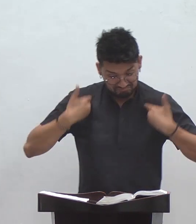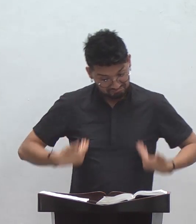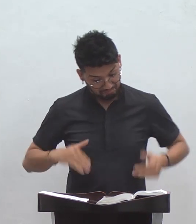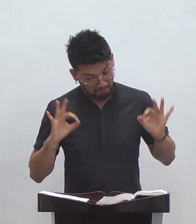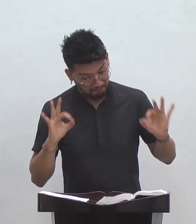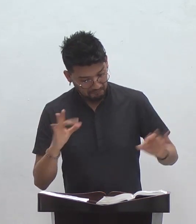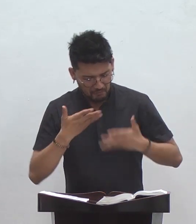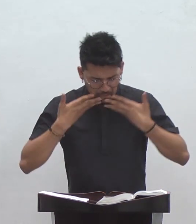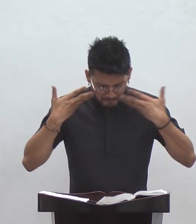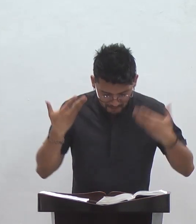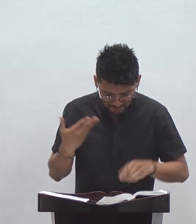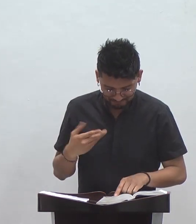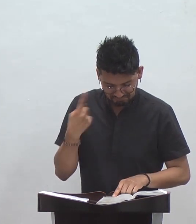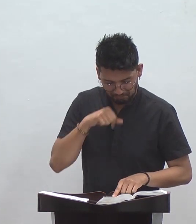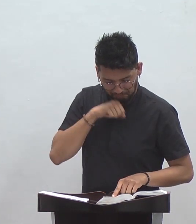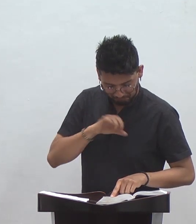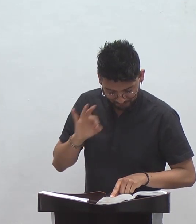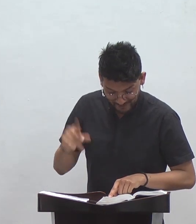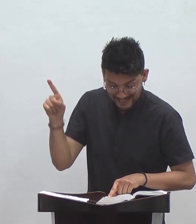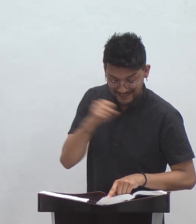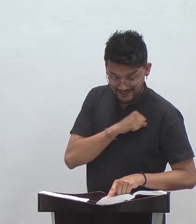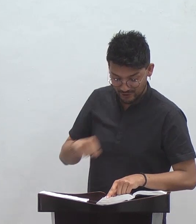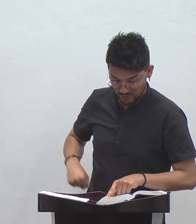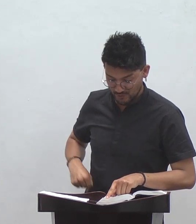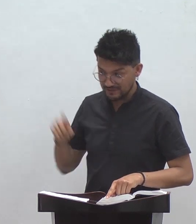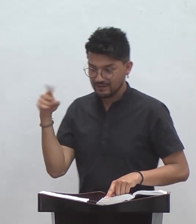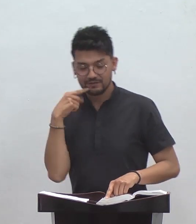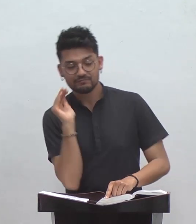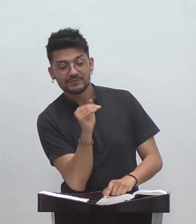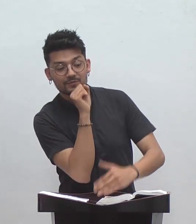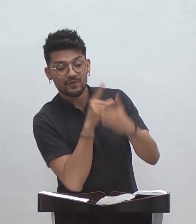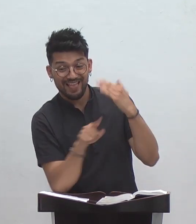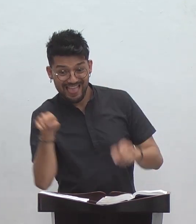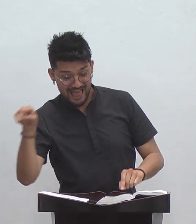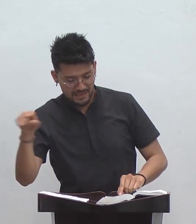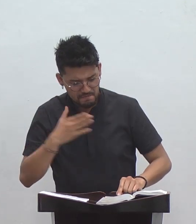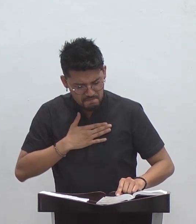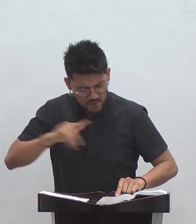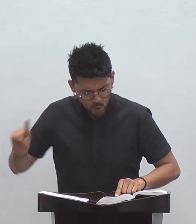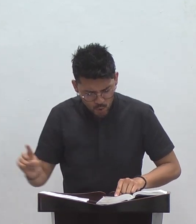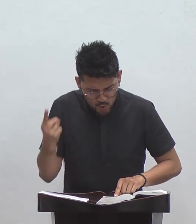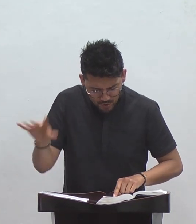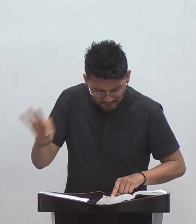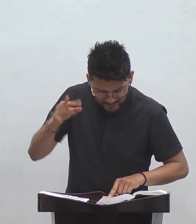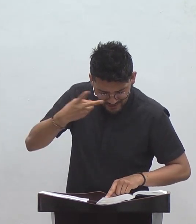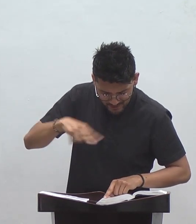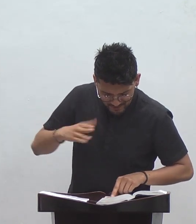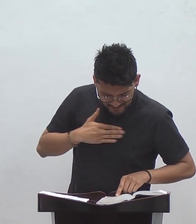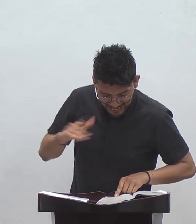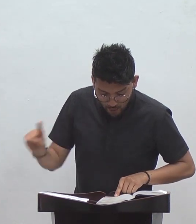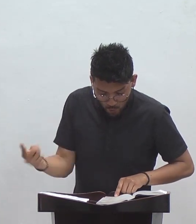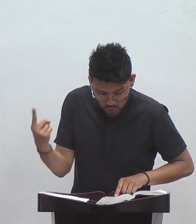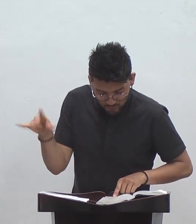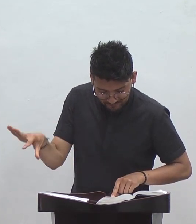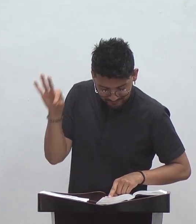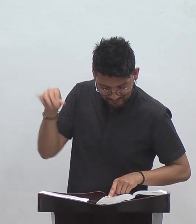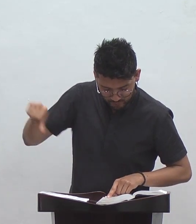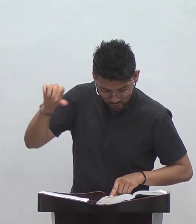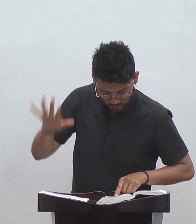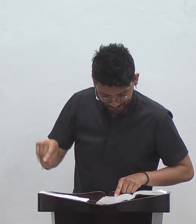dijo, levántate y úngelo, porque este es. Y Samuel tomó el cuerno del aceite y lo ungió en medio de sus hermanos, y desde